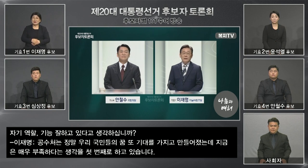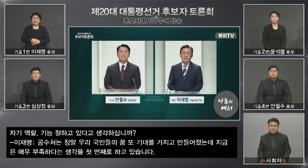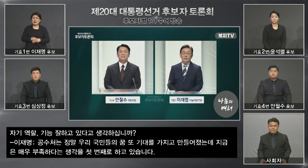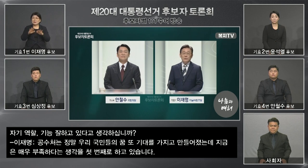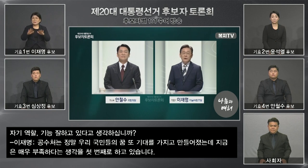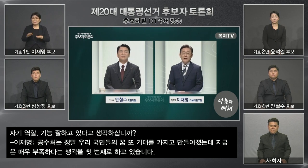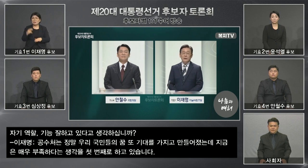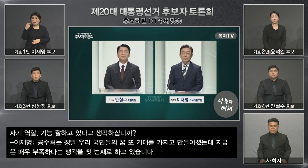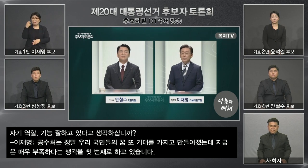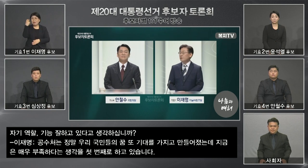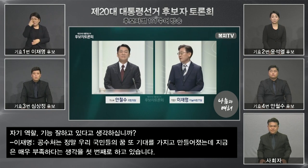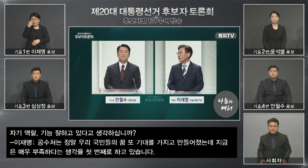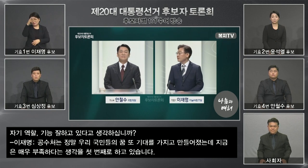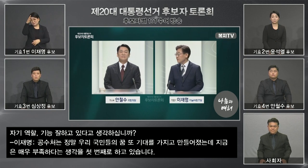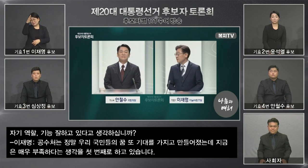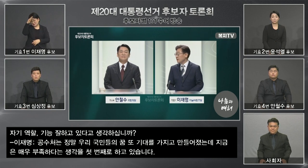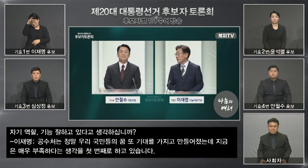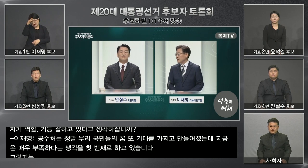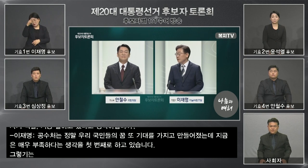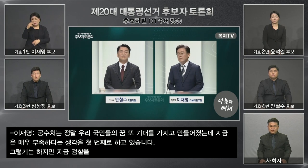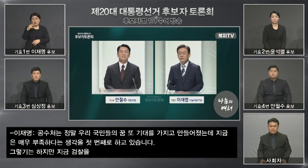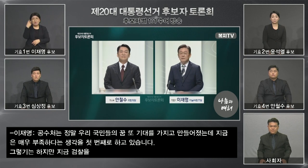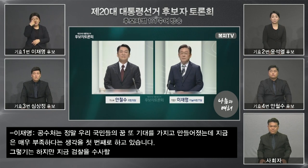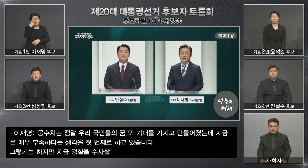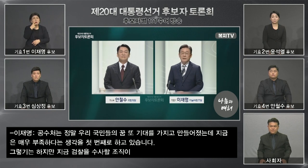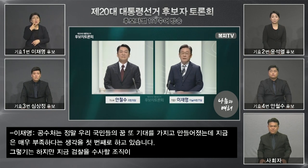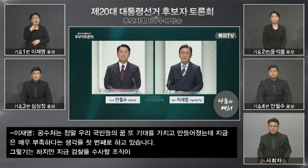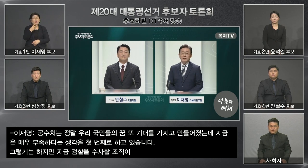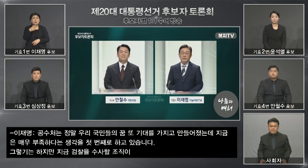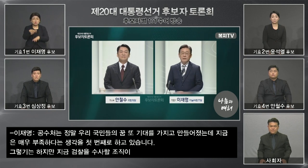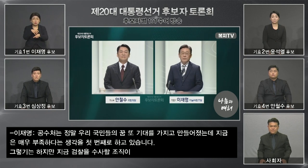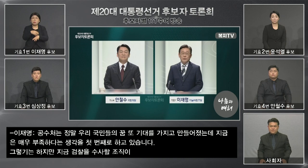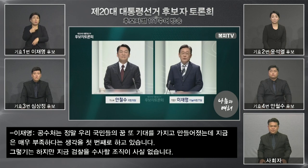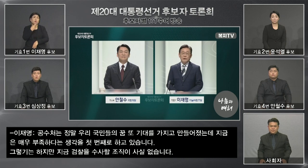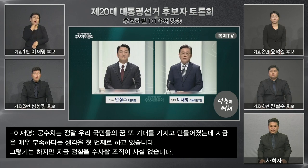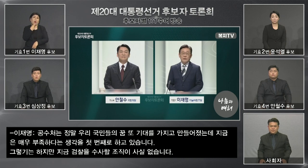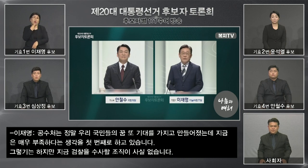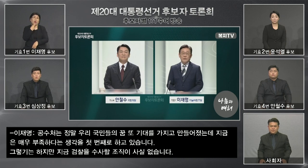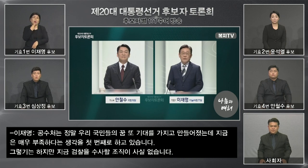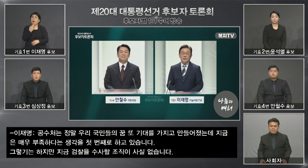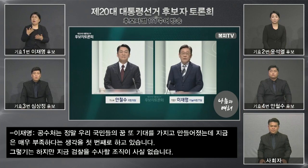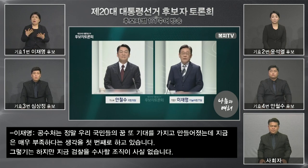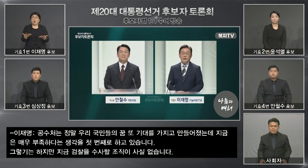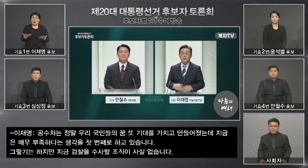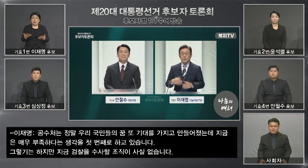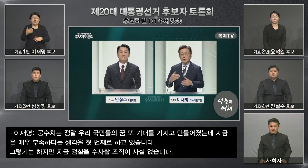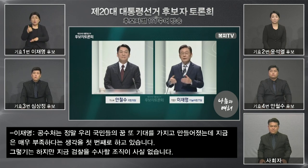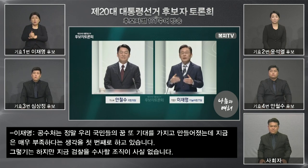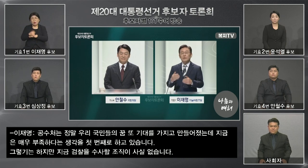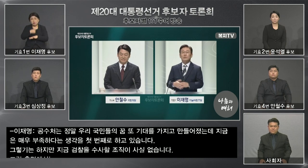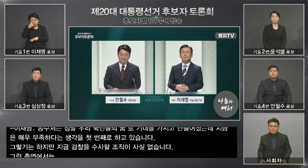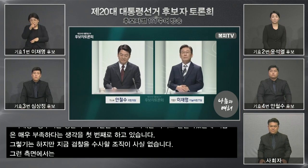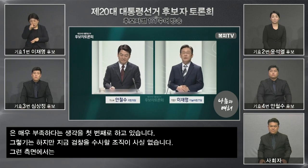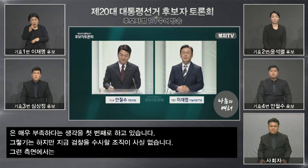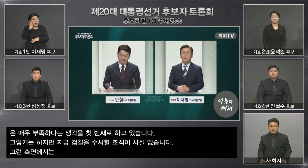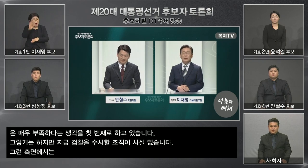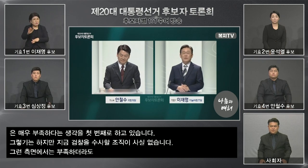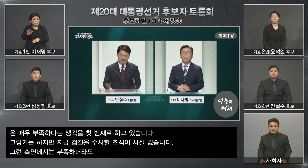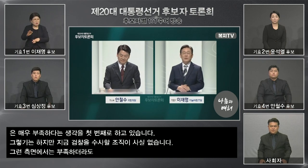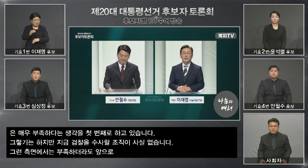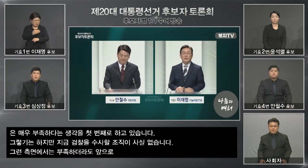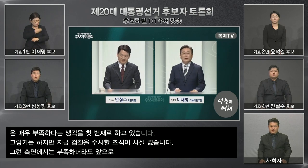검찰을 수사할 조직이 사실 없습니다. 그런 측면에서는 부족하더라도 앞으로 역량도 좀